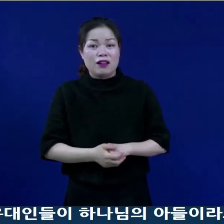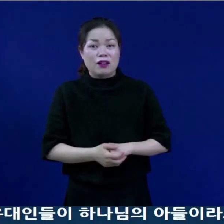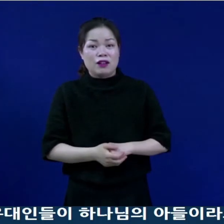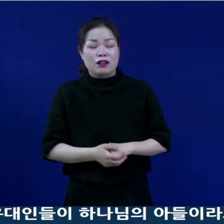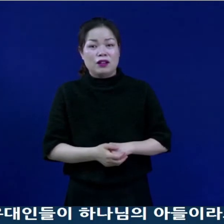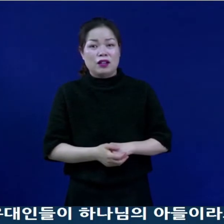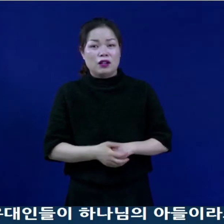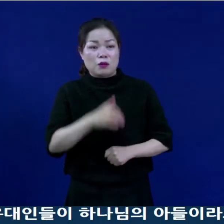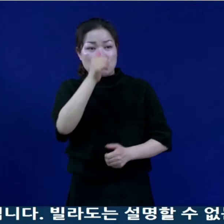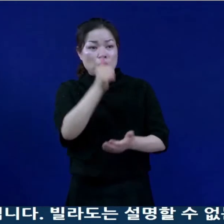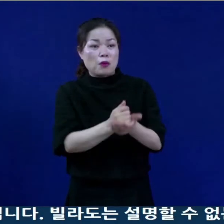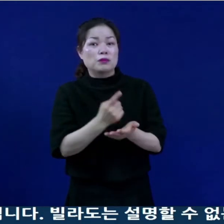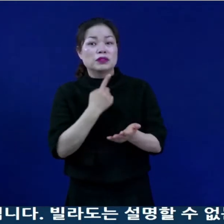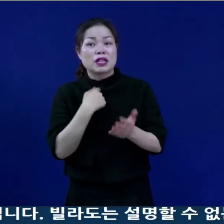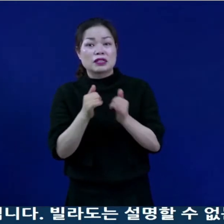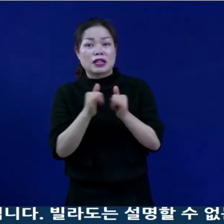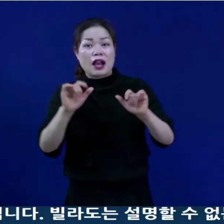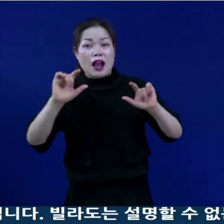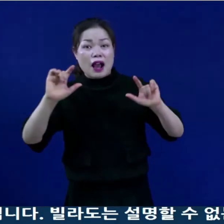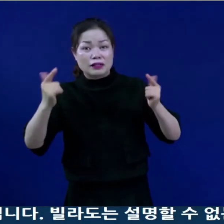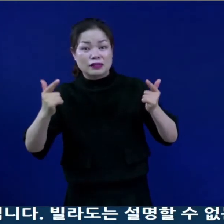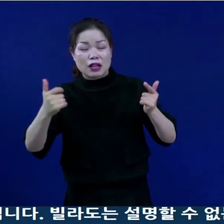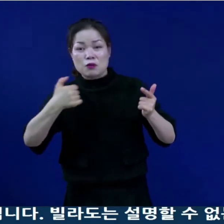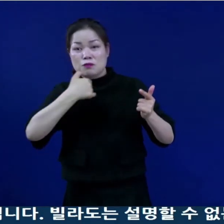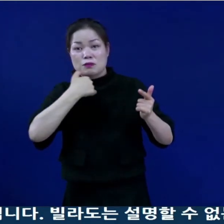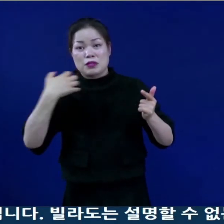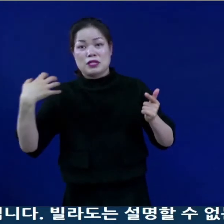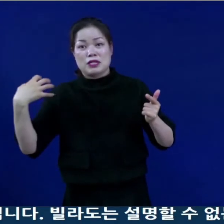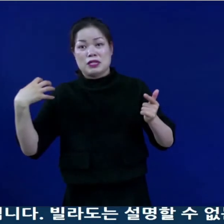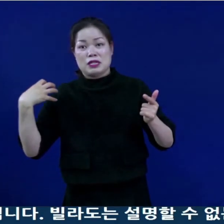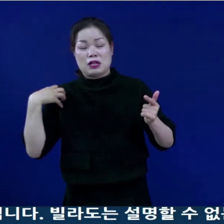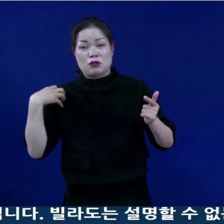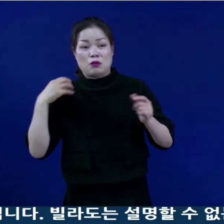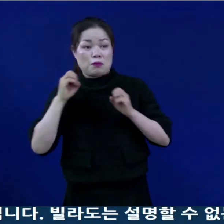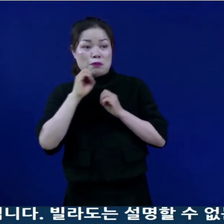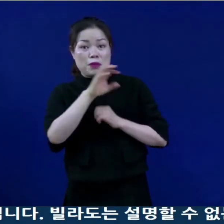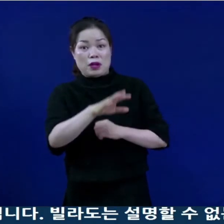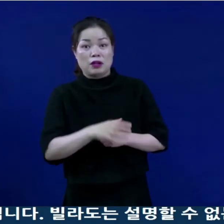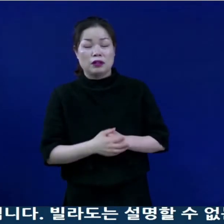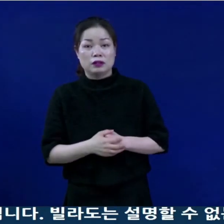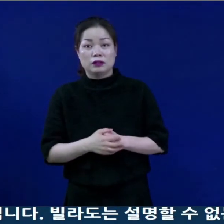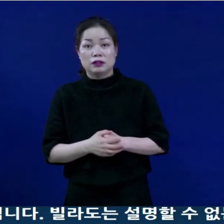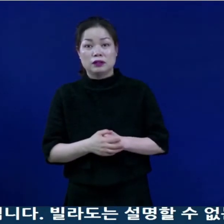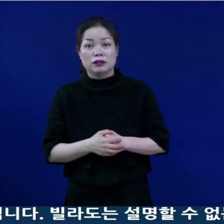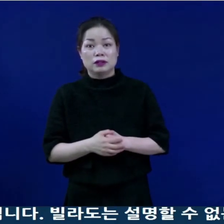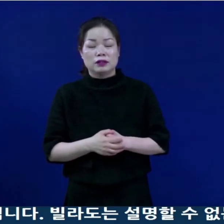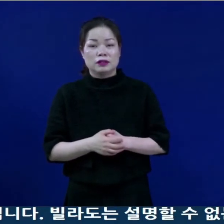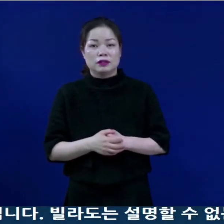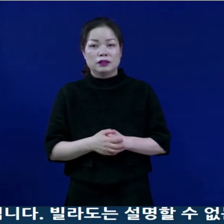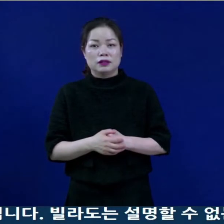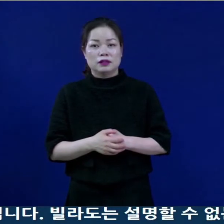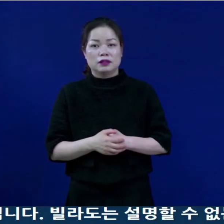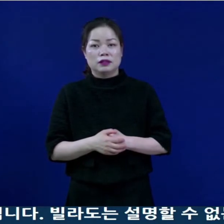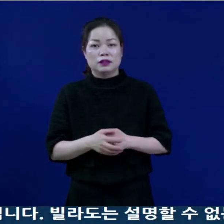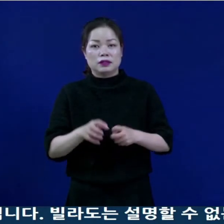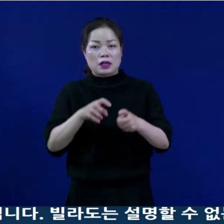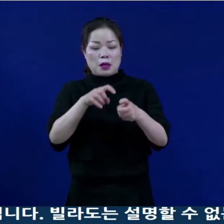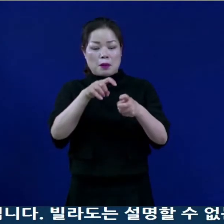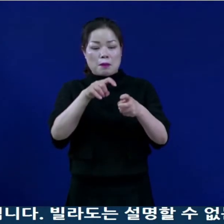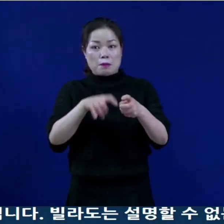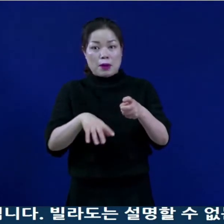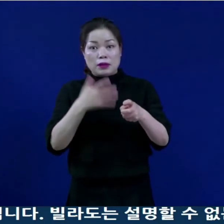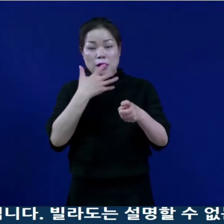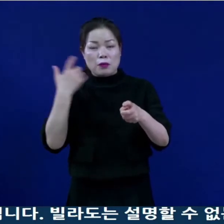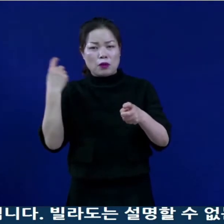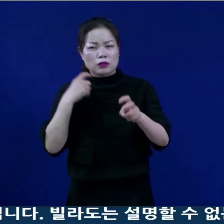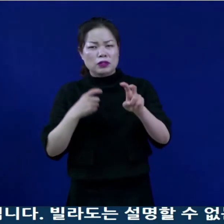그는 범죄자가 아니다라고 지금 말하고 있습니다. 심지어 여러분 마태복음 27장 19절에